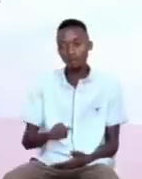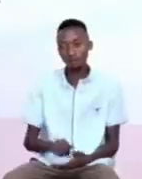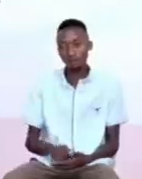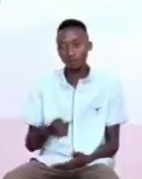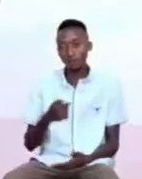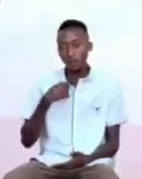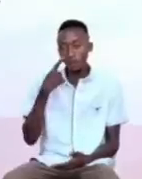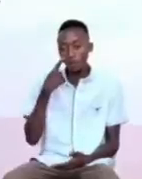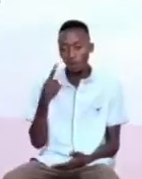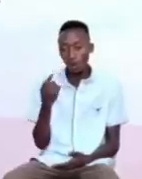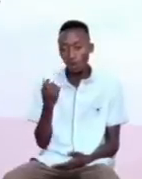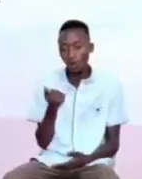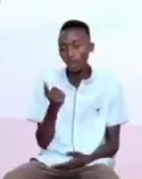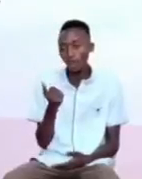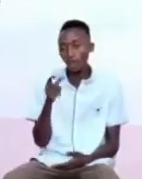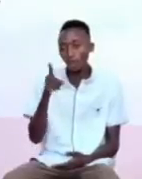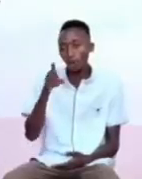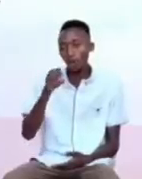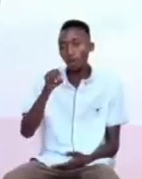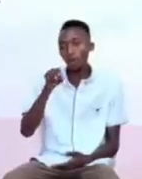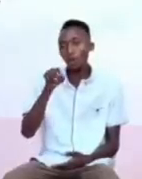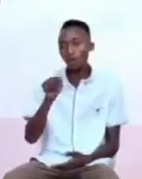dona na omena.